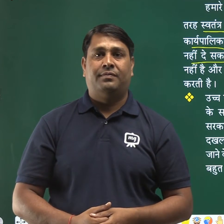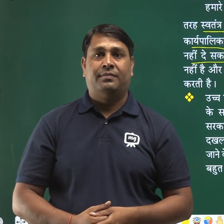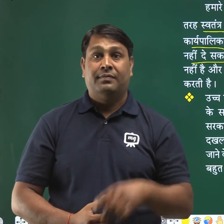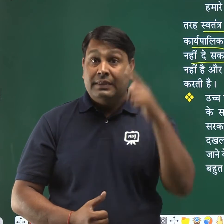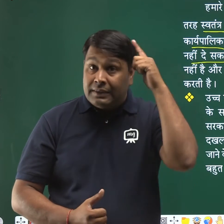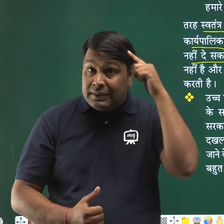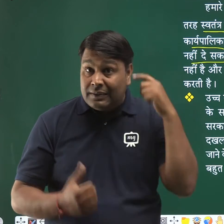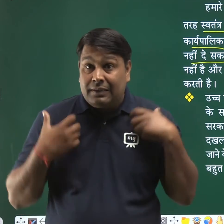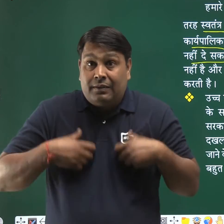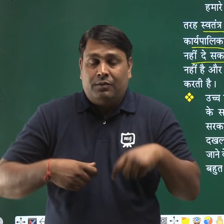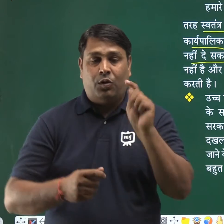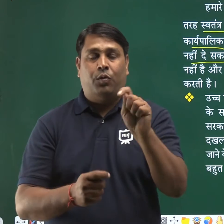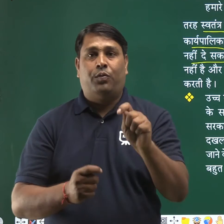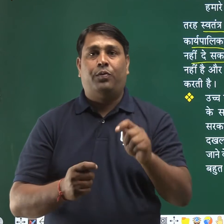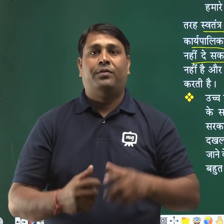अदालतें